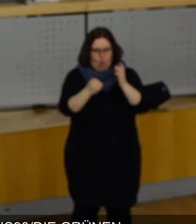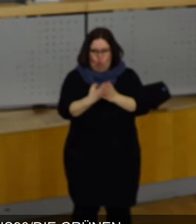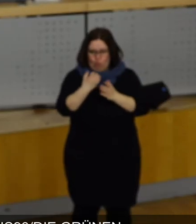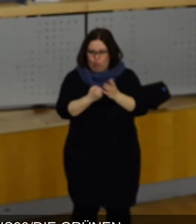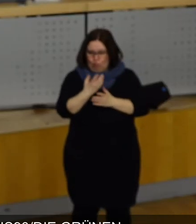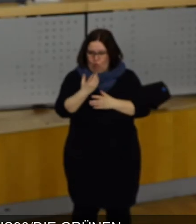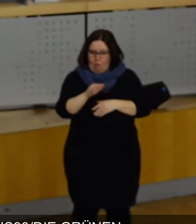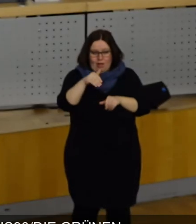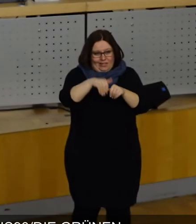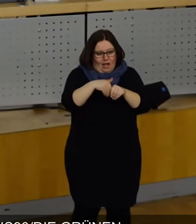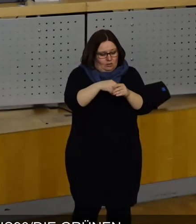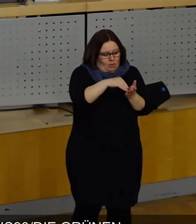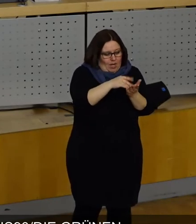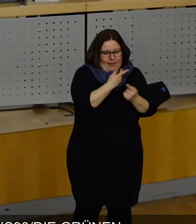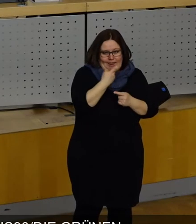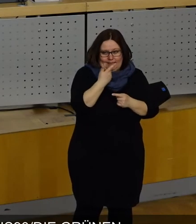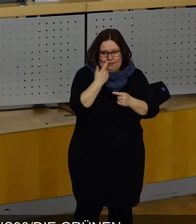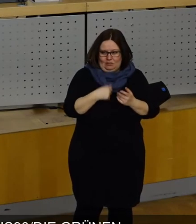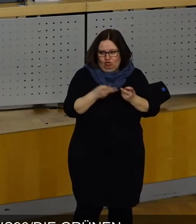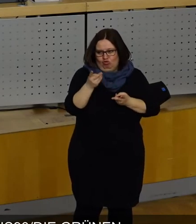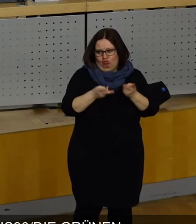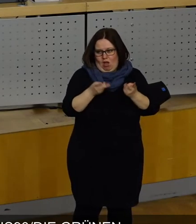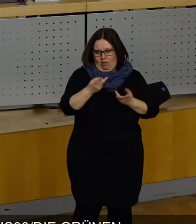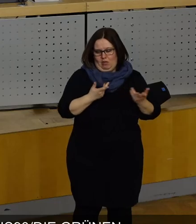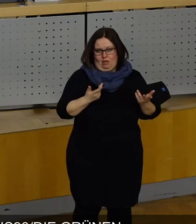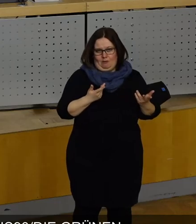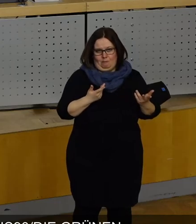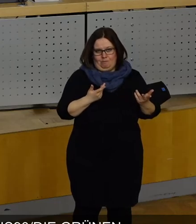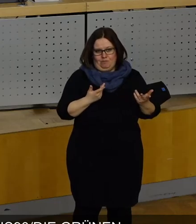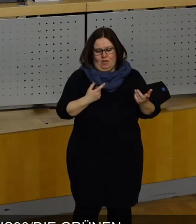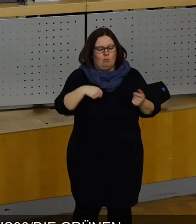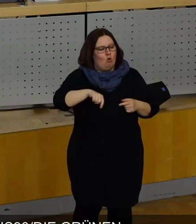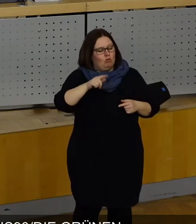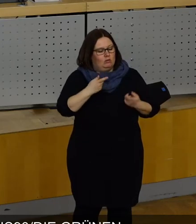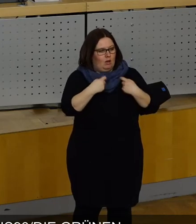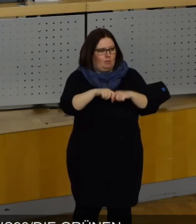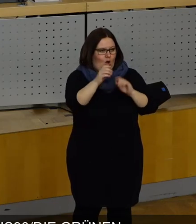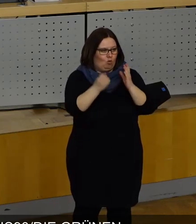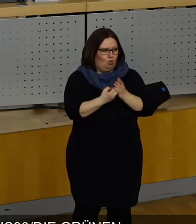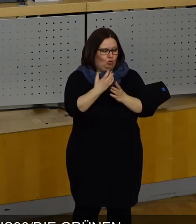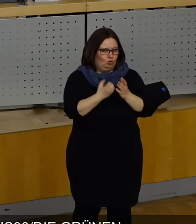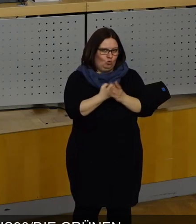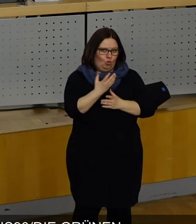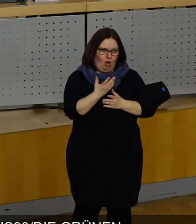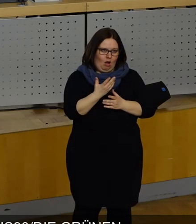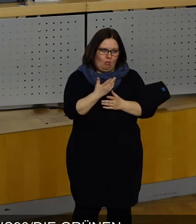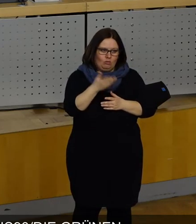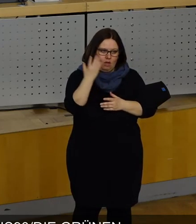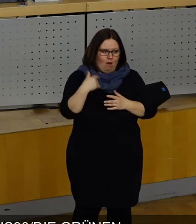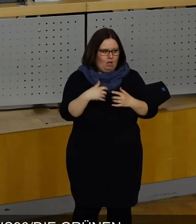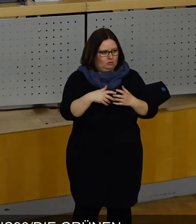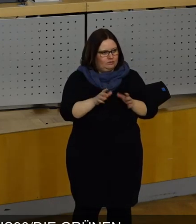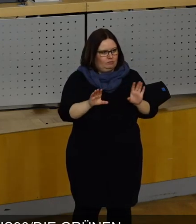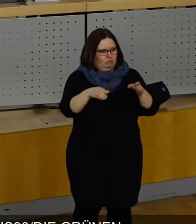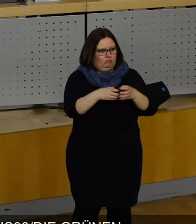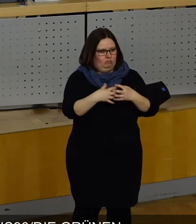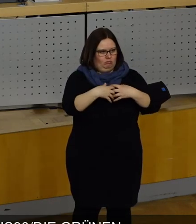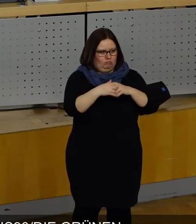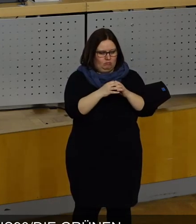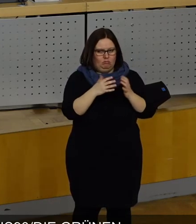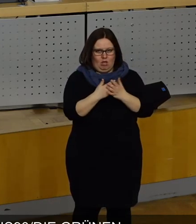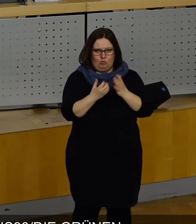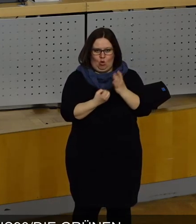euch inhaltlich nicht ein. Das ist schade. Das Zentrum für Baukultur in Dresden ist geschaffen worden im Kulturpalast. Das ist eine sehr